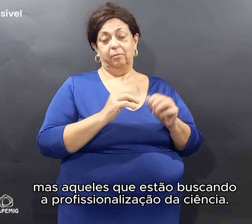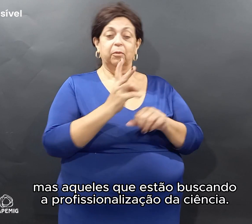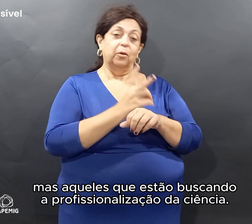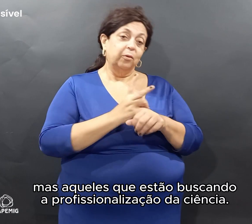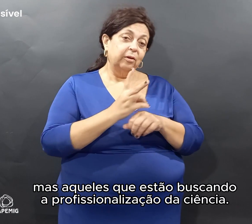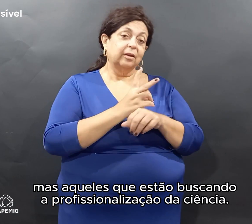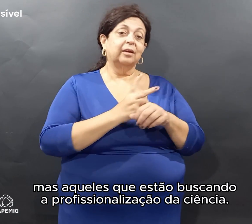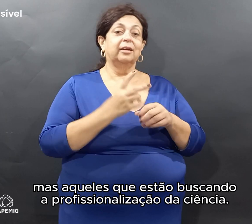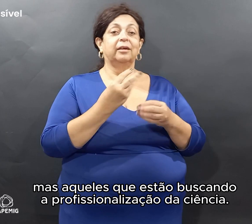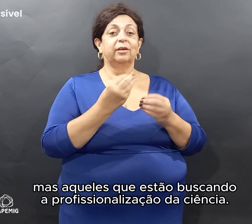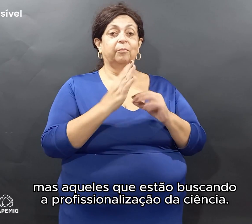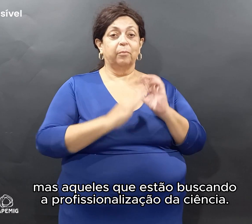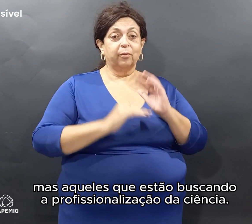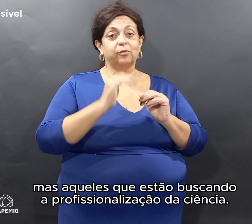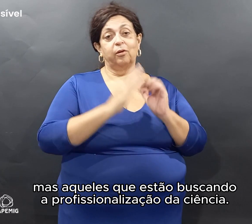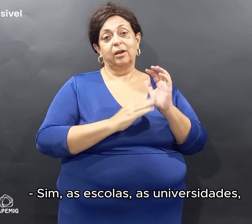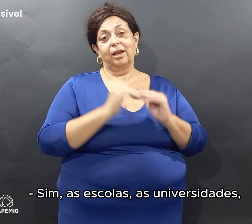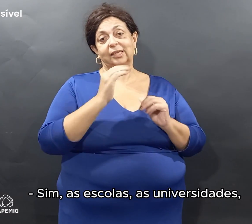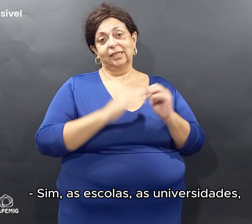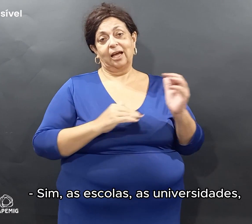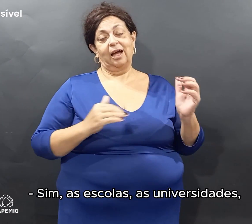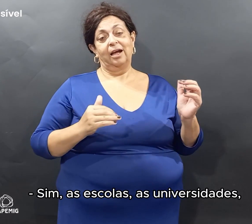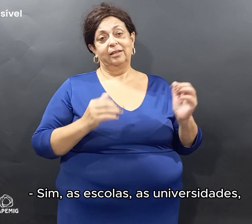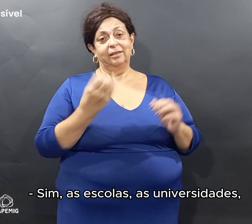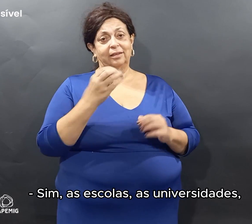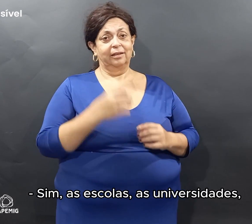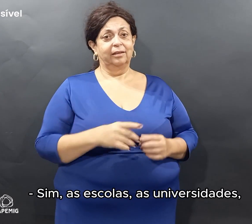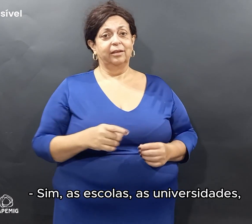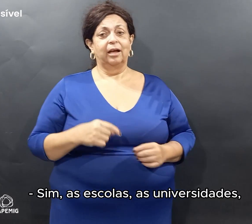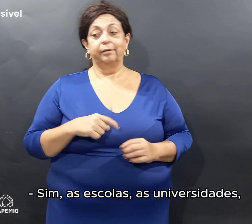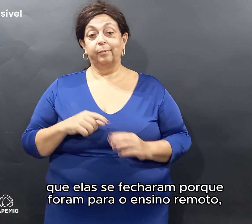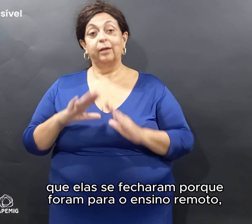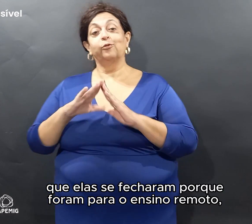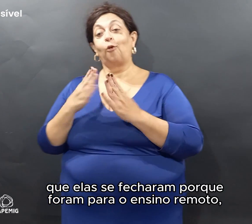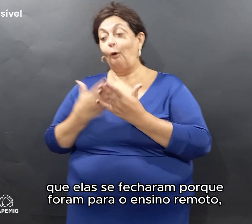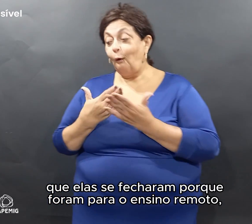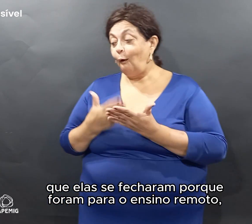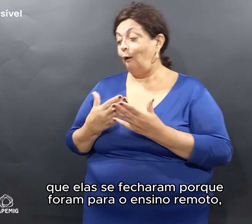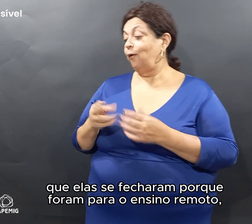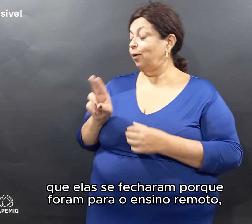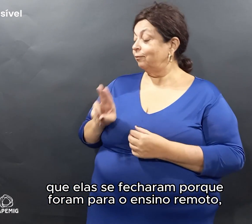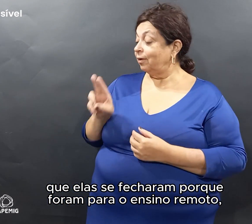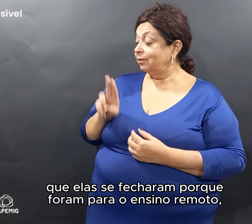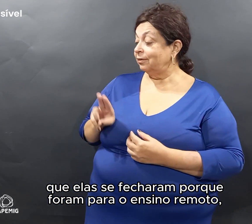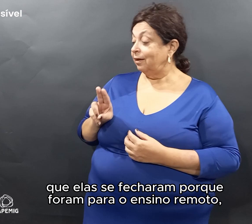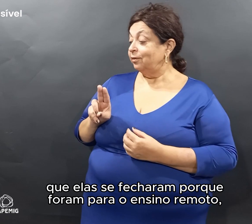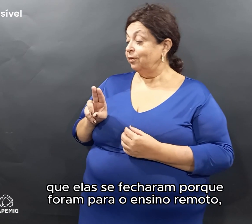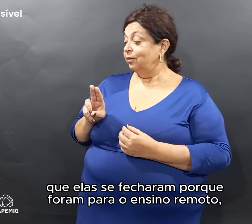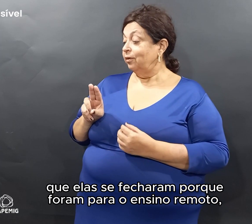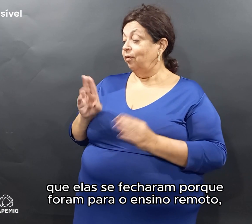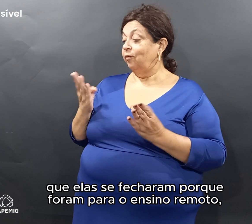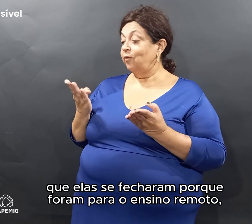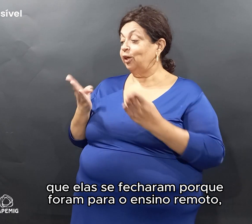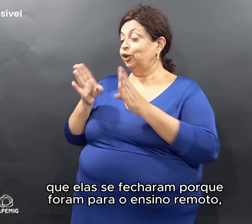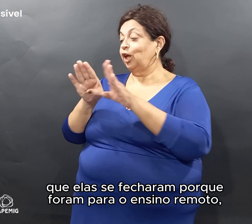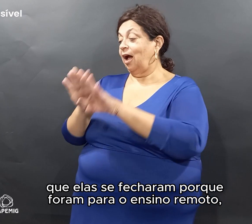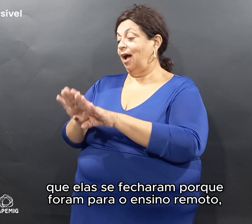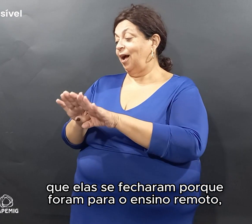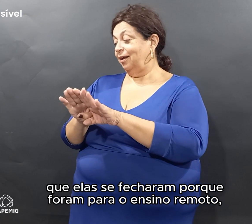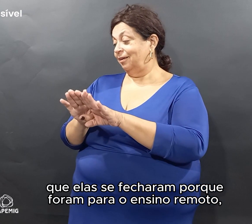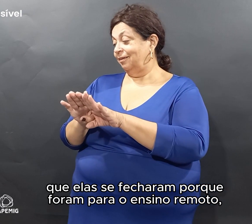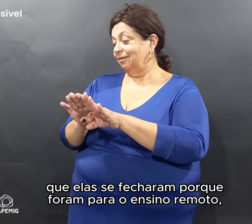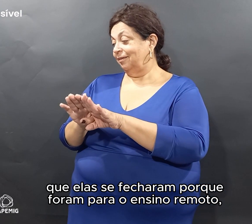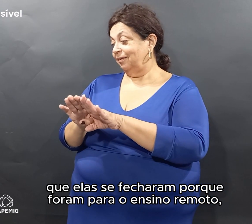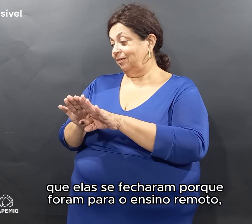a profissionalização da ciência. Sim, as escolas, as universidades, né, que elas se fecharam porque foram para